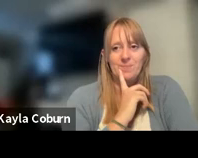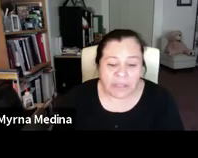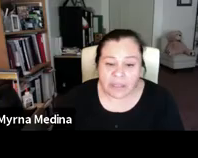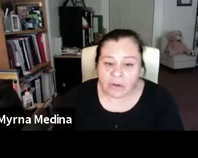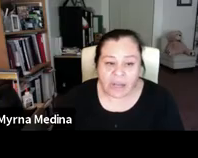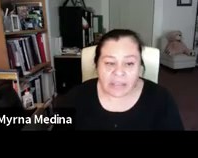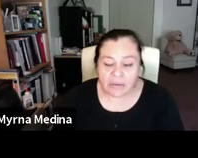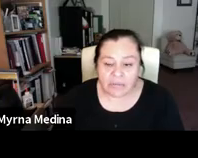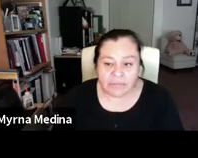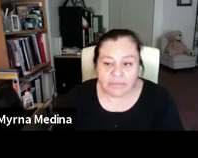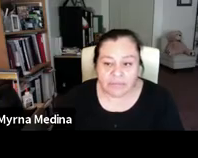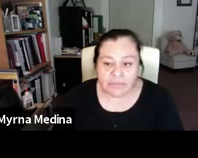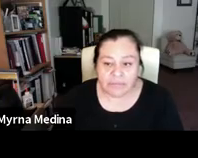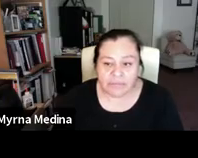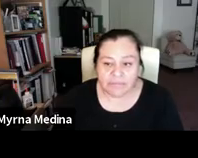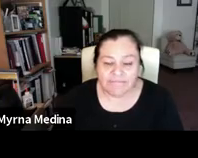yo solamente digo, hazlo.